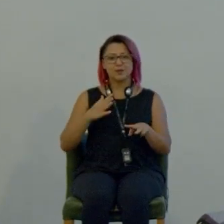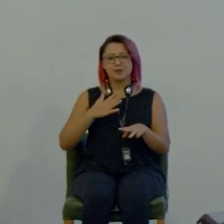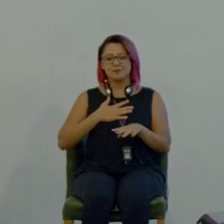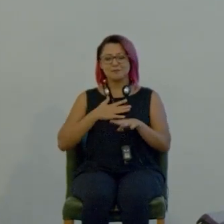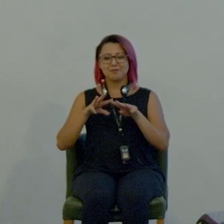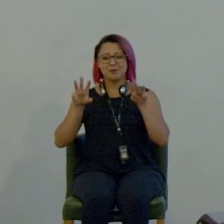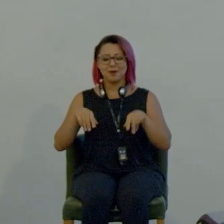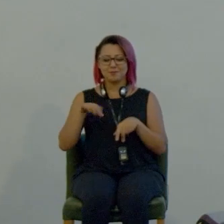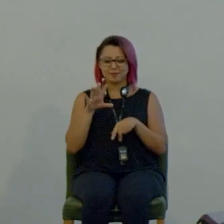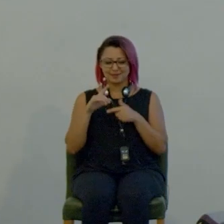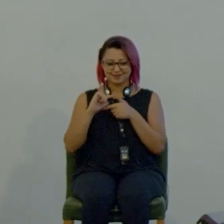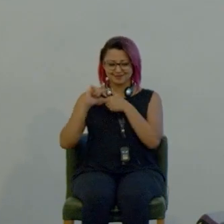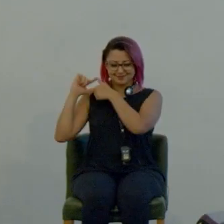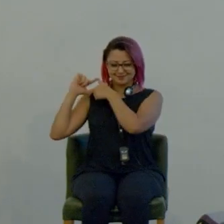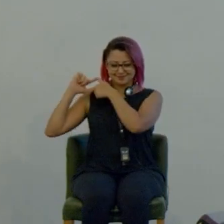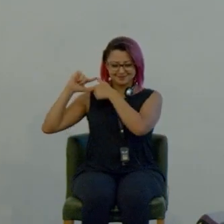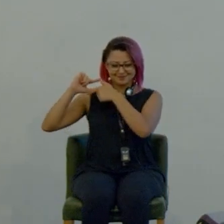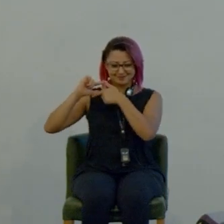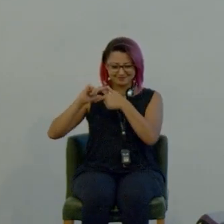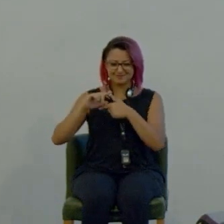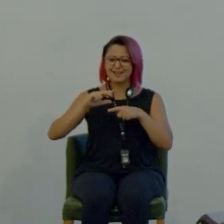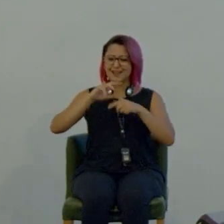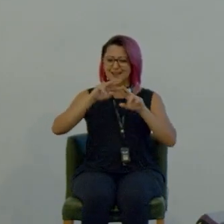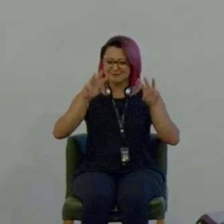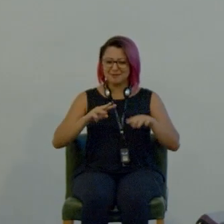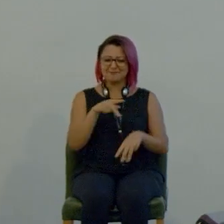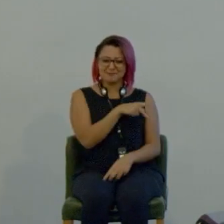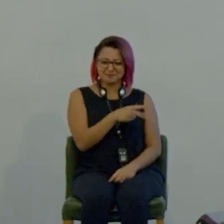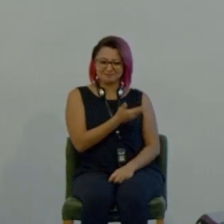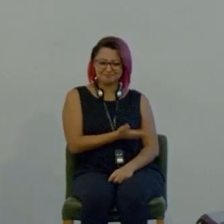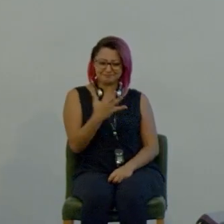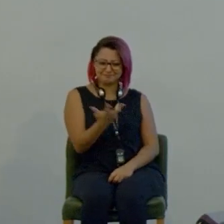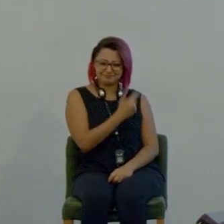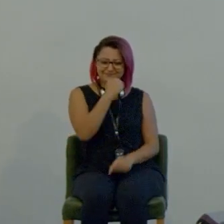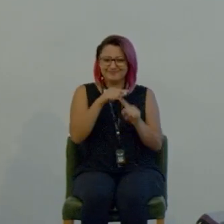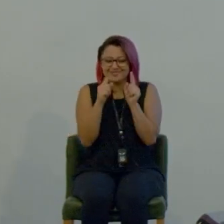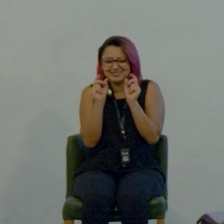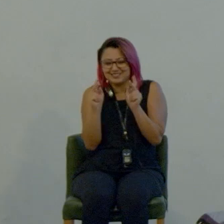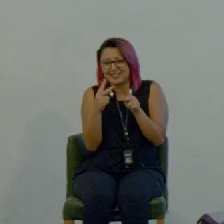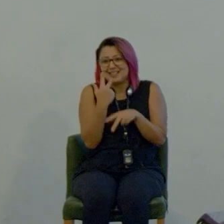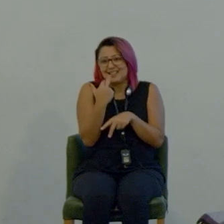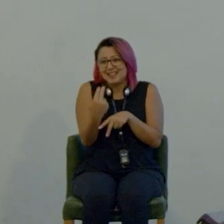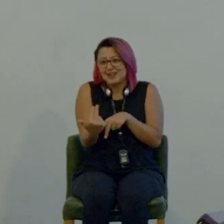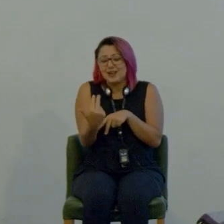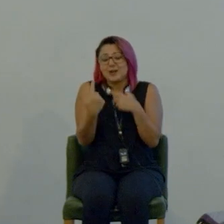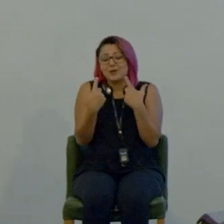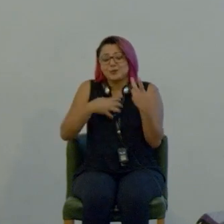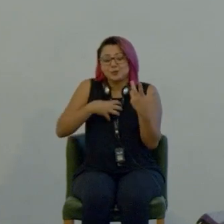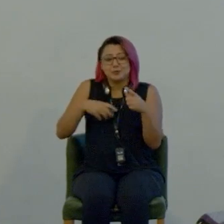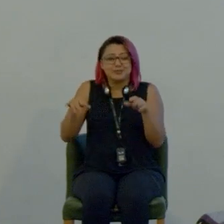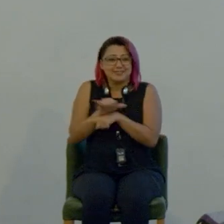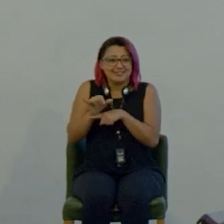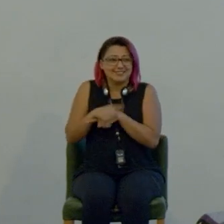assim, mas, né, os seus mapas são maravilhosos, na verdade, né? Mas esse tipo de linguagem é uma linguagem que a gente usa muito em arqueologia,